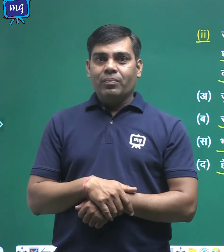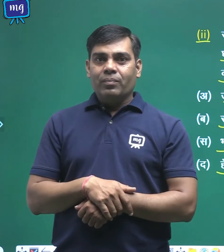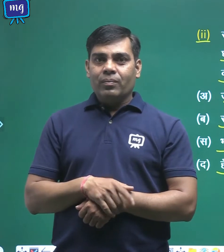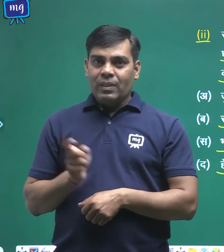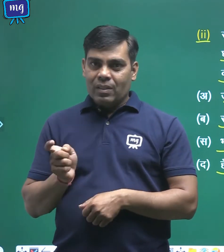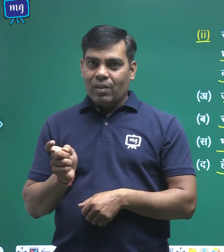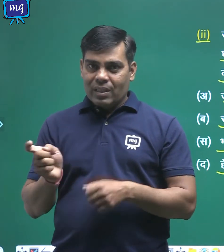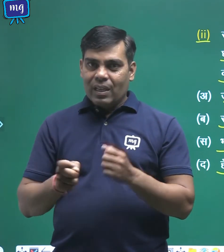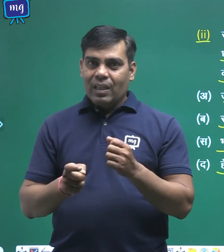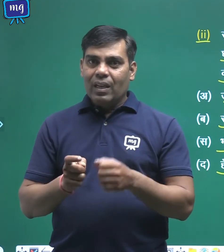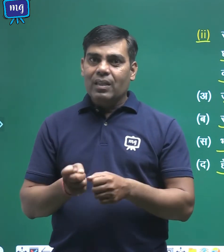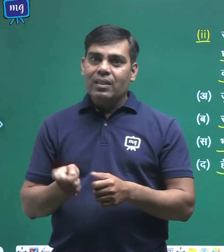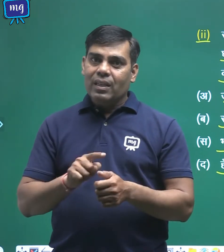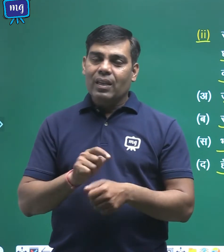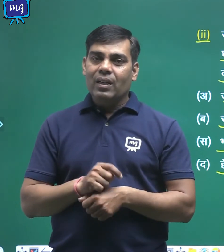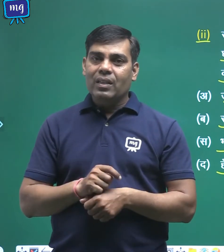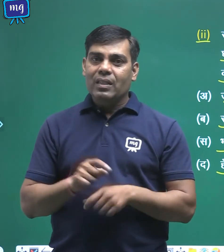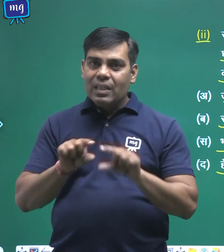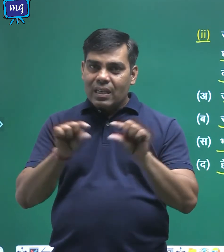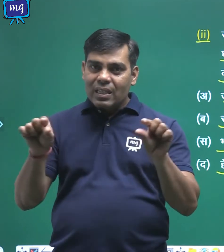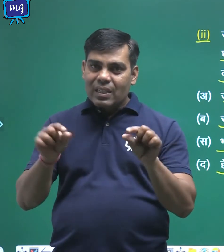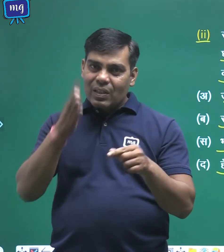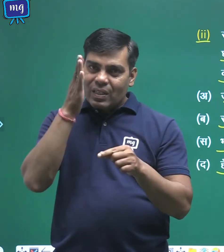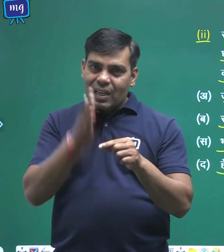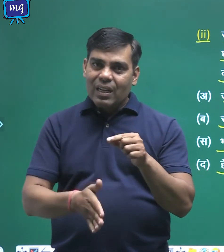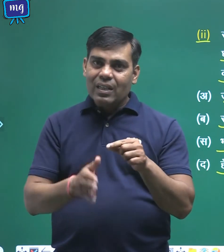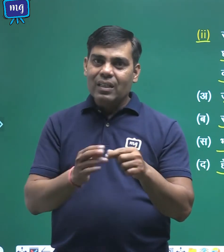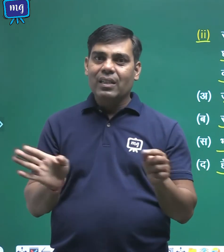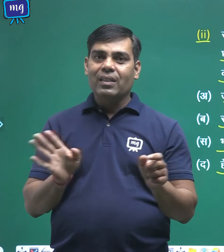हंसिए से रस्सी काट दी।